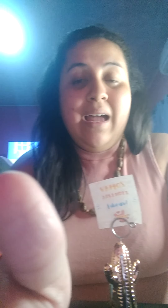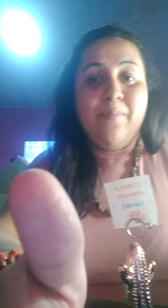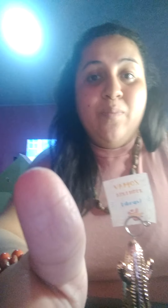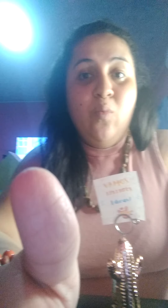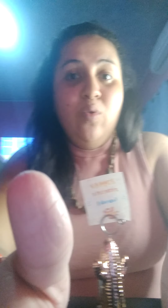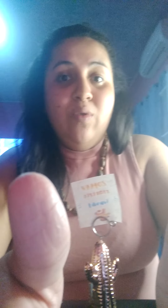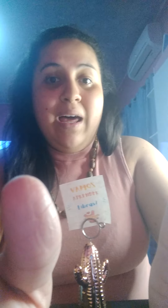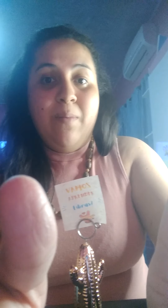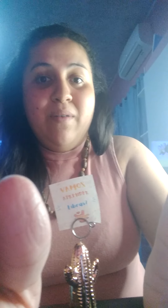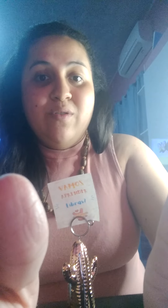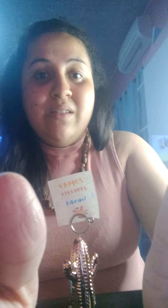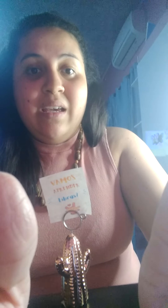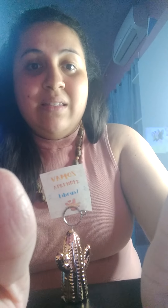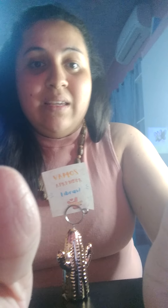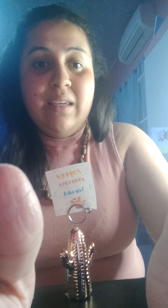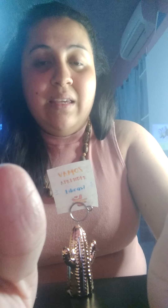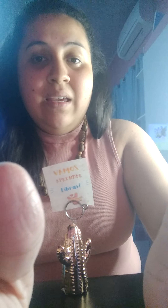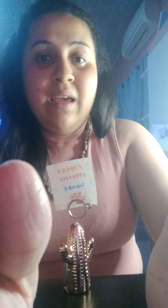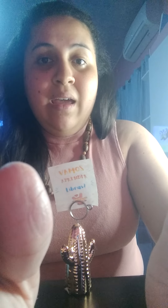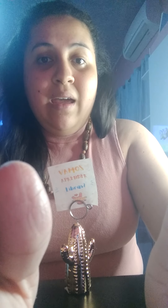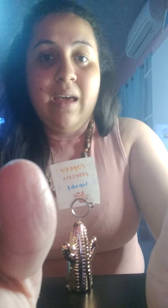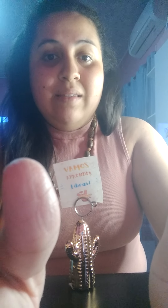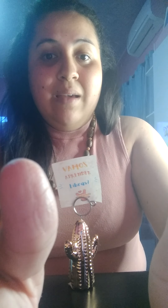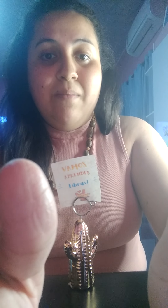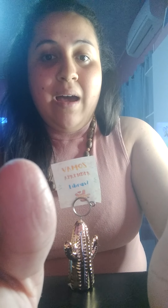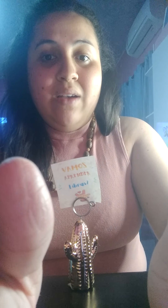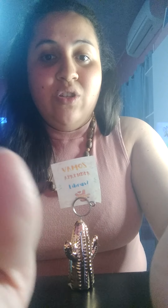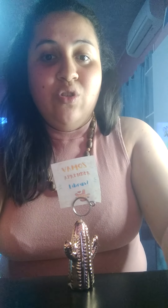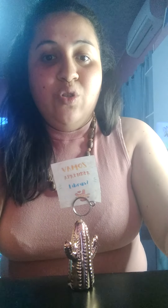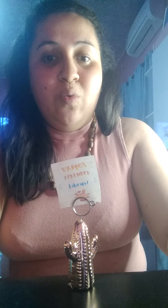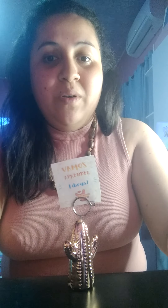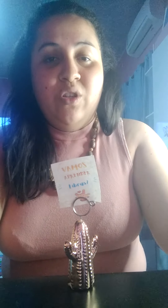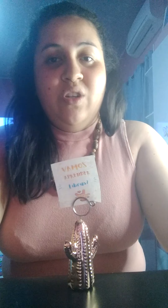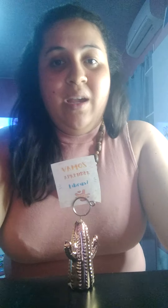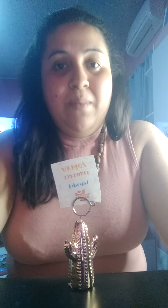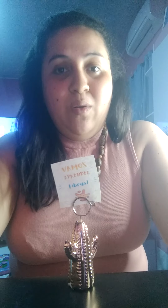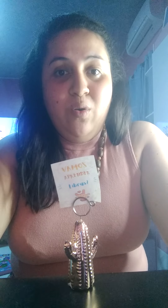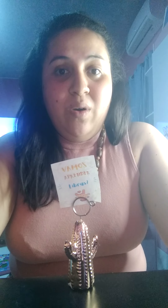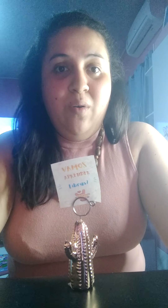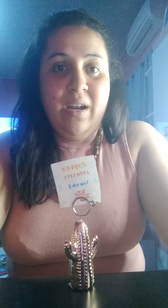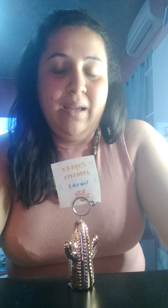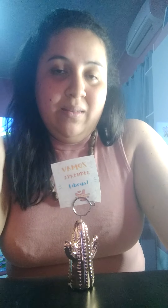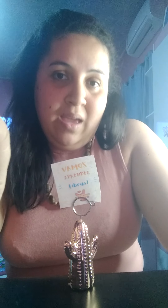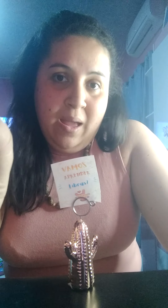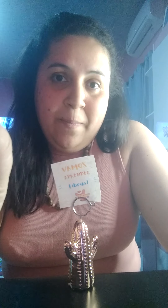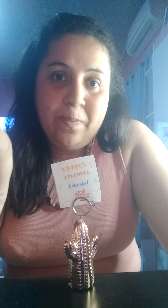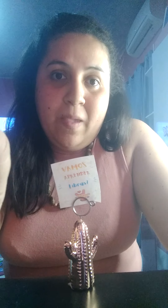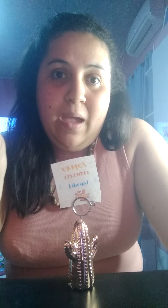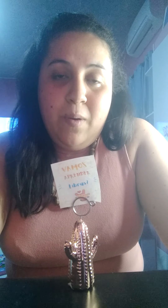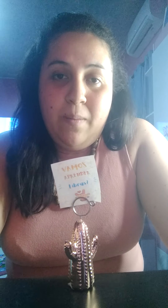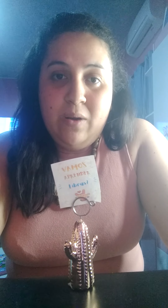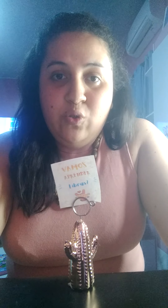estar muito claro pra vocês aqui essa imagem. Desculpa, gente, já melhorou agora, né? É o meu